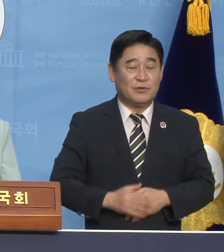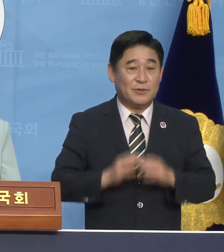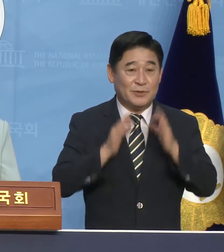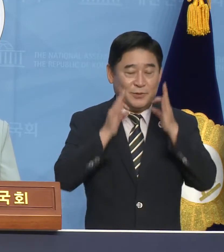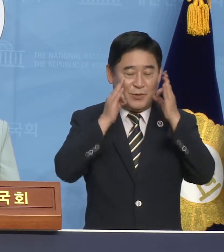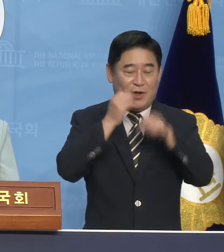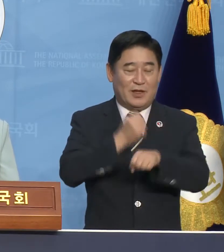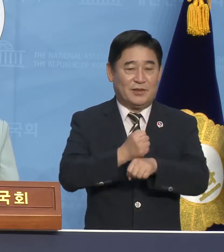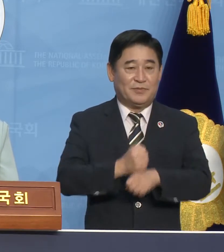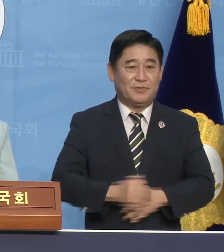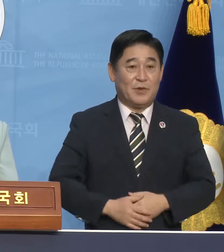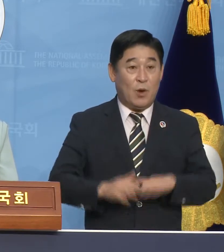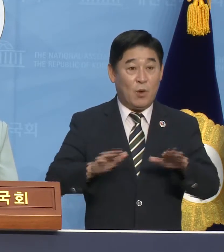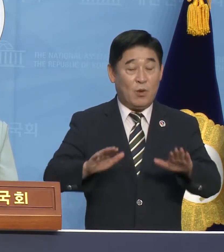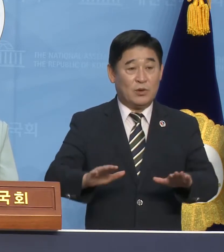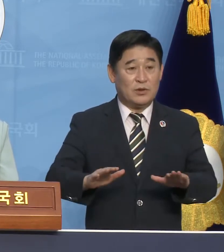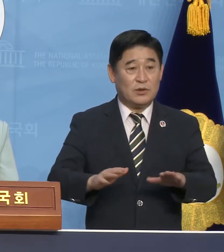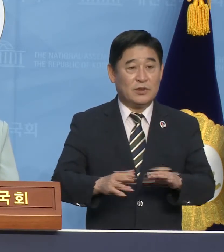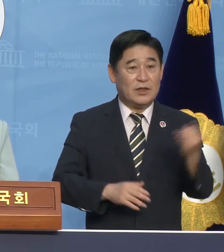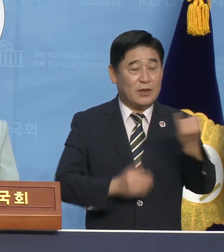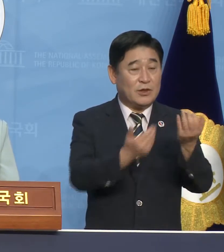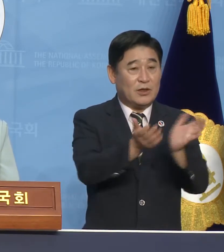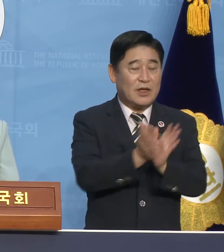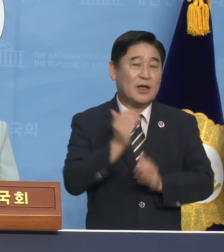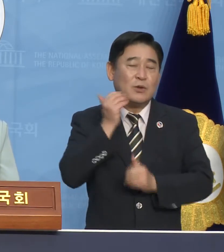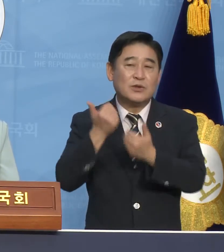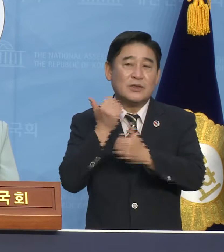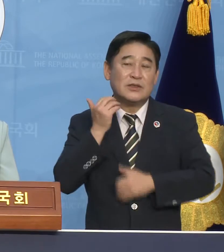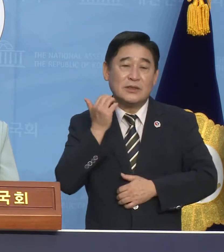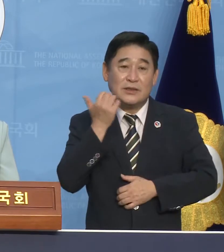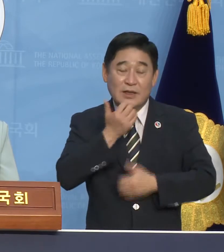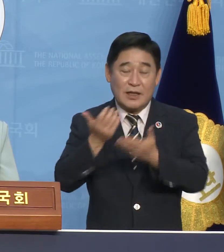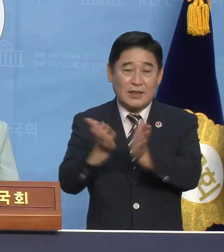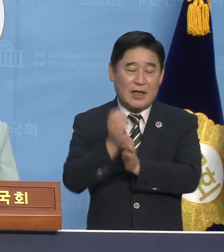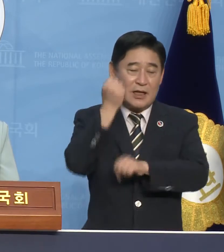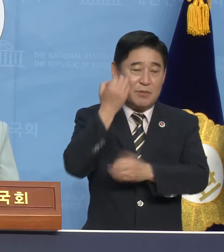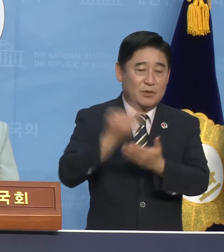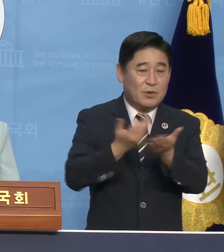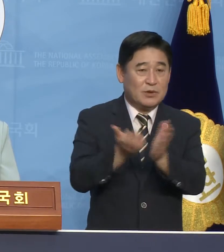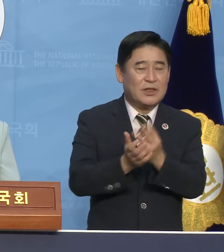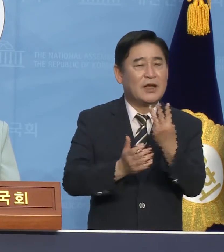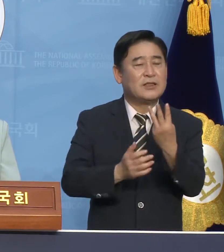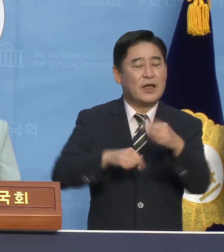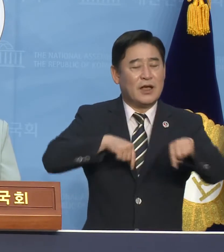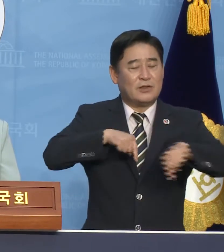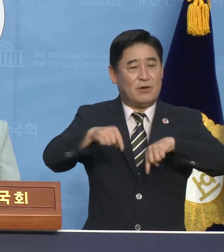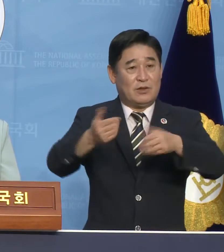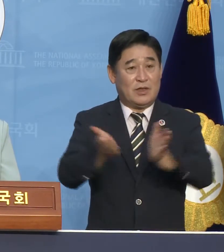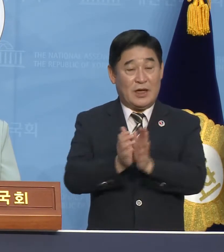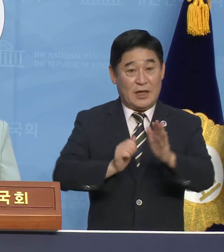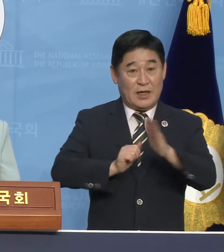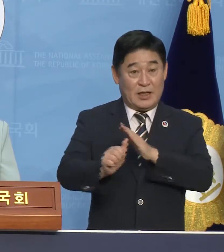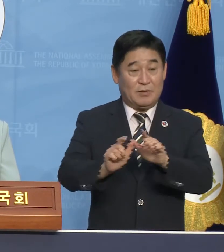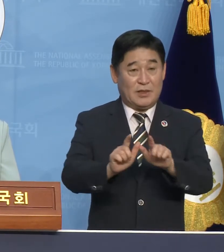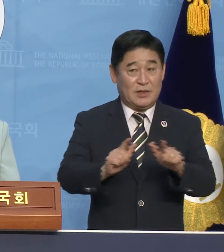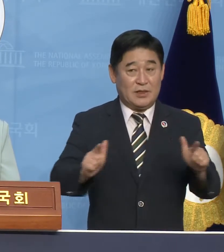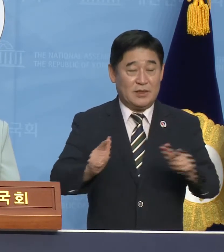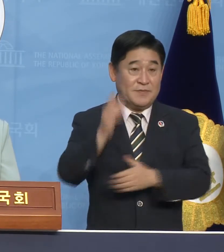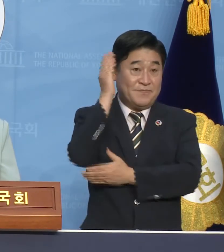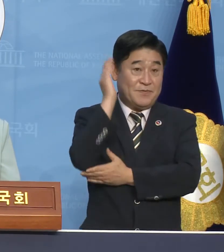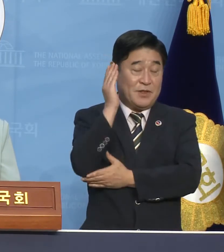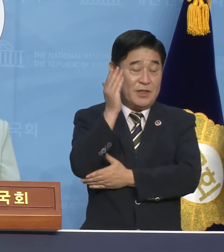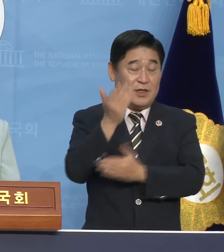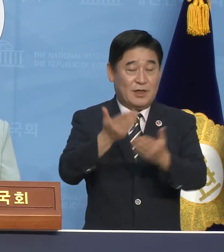나가도록 하겠습니다. 오늘은 여성의당, 녹색당, 그리고 기본소득당 3개 정당의 대표자분들께서